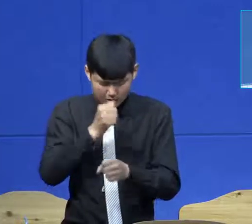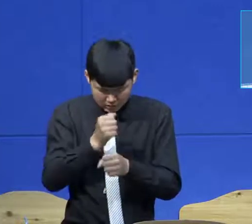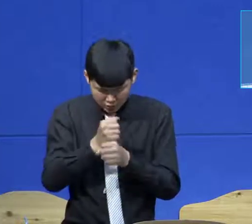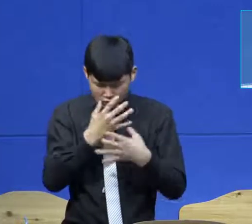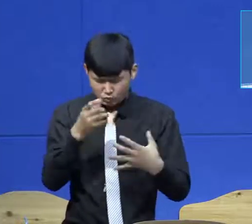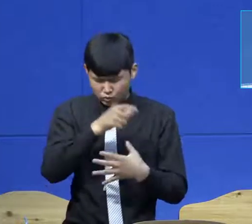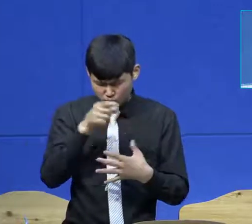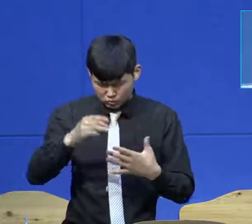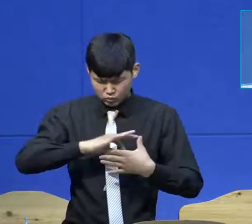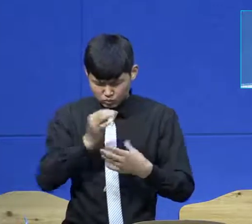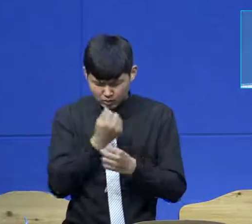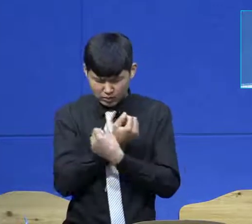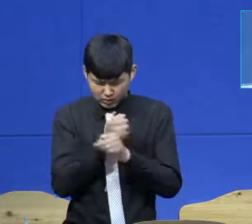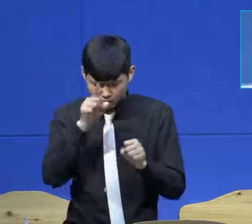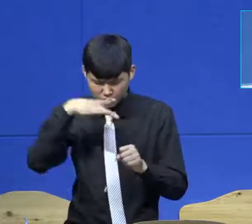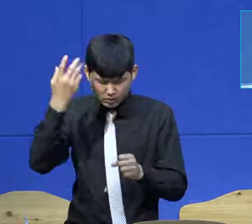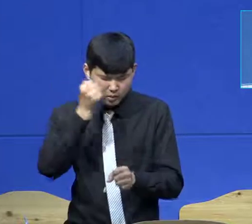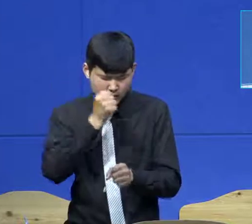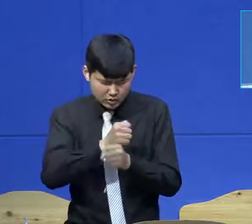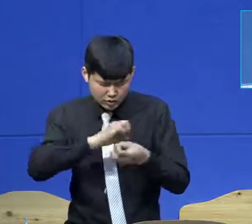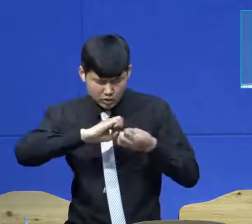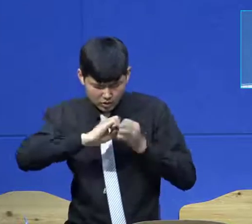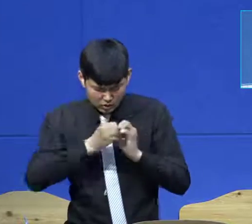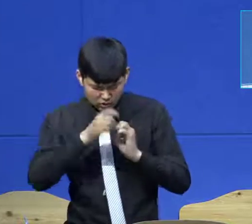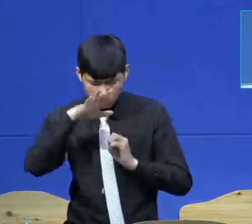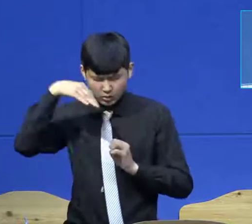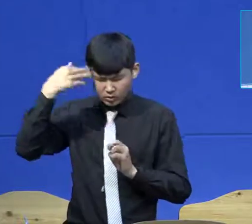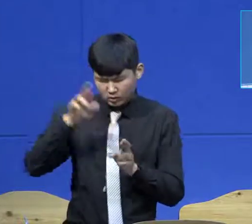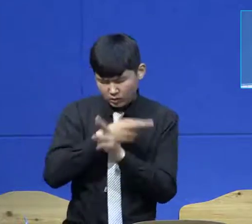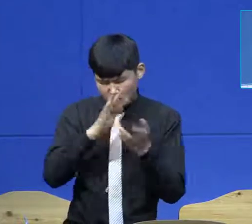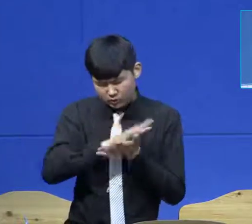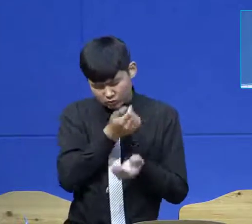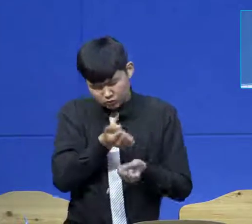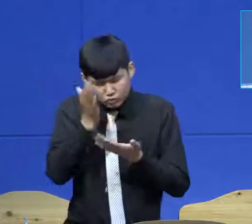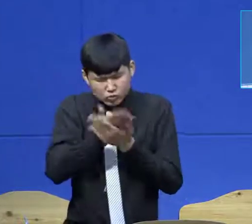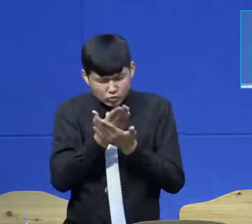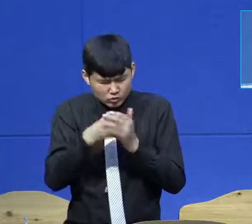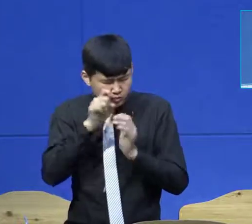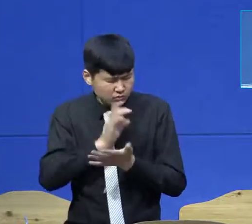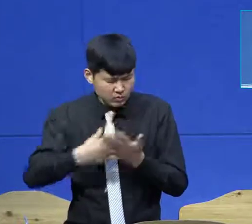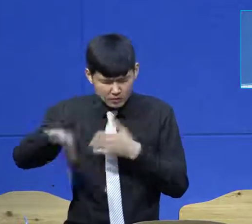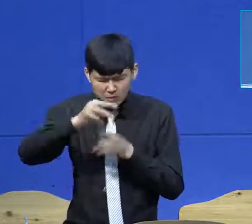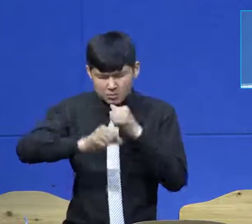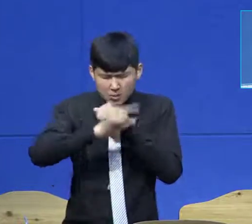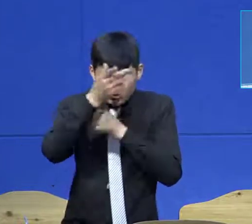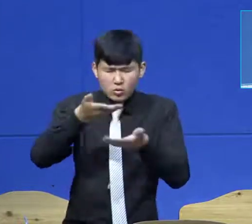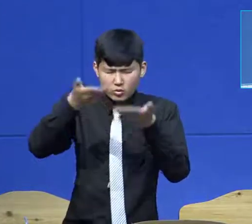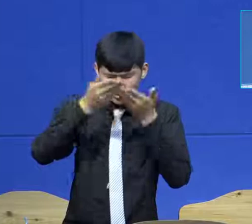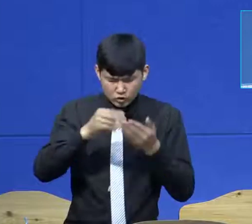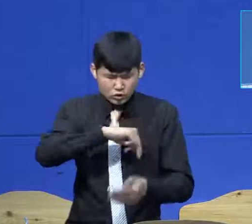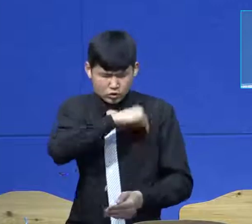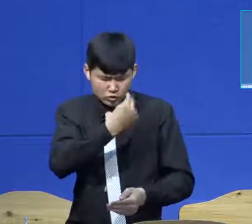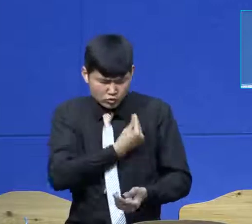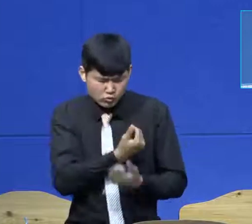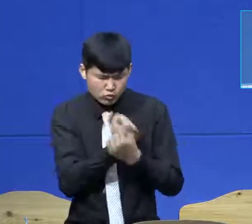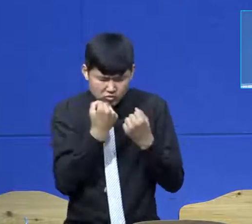олон сүнслүүд аврагдах бурхан таны ажил хийгдэж бурхан танд яруу алхна өргөдөөсэй гэж хүсэж байна. Бидэнд мэрэг ухааныг өгч зориг